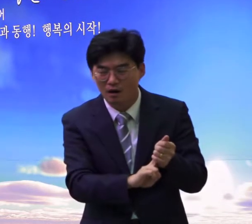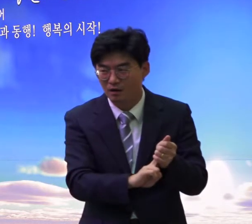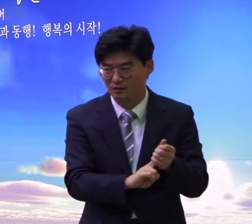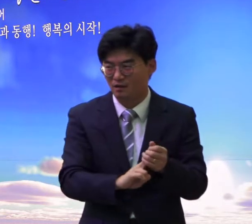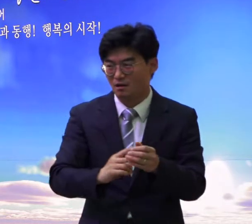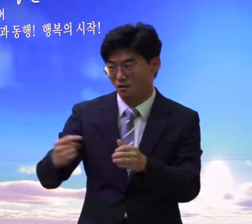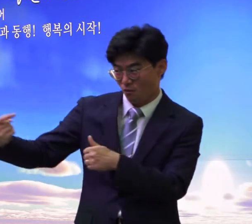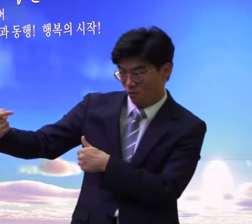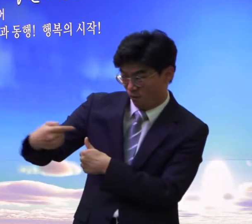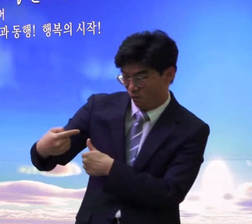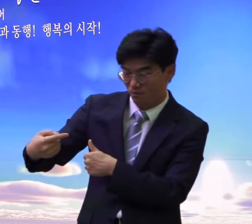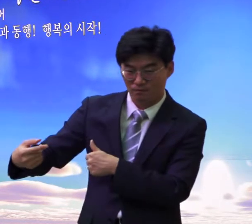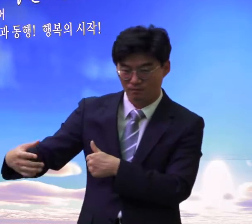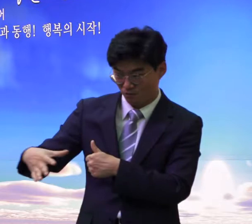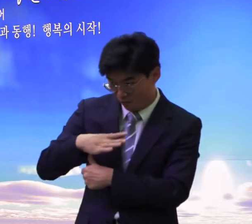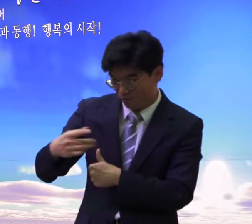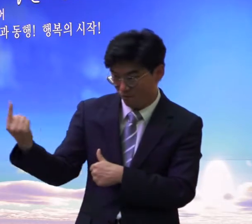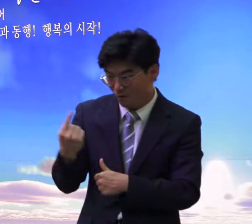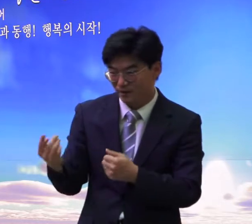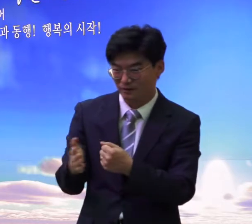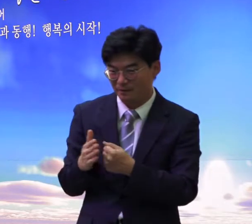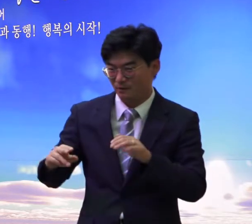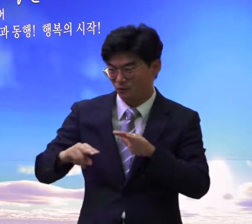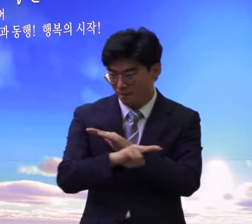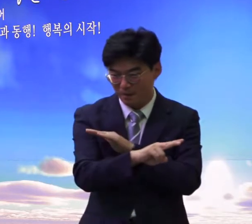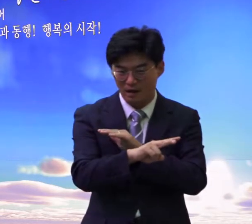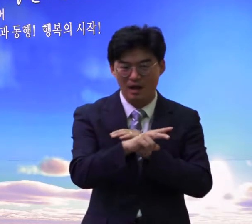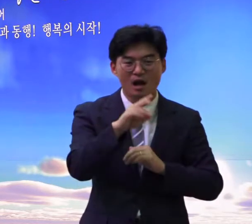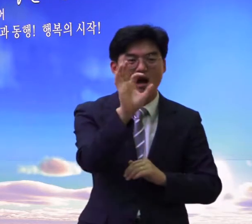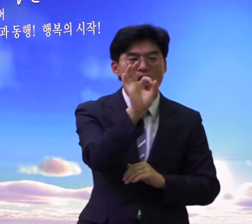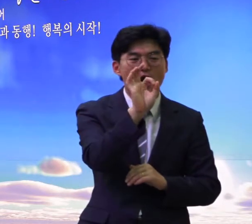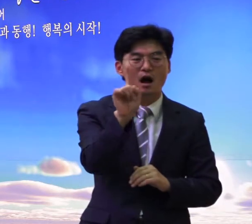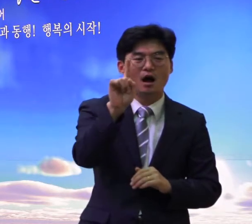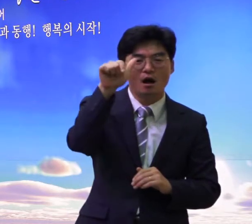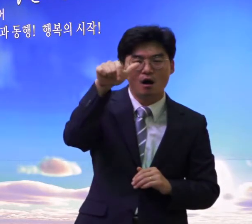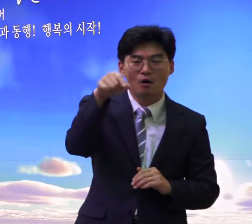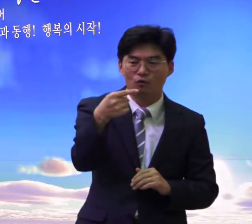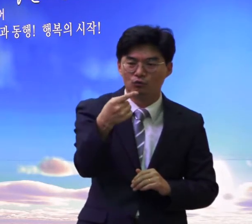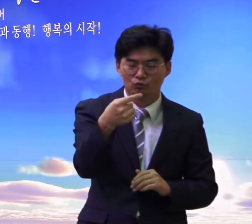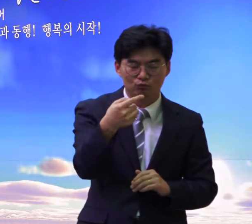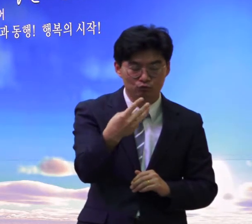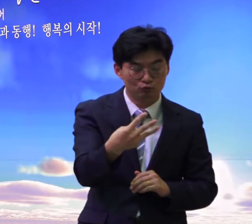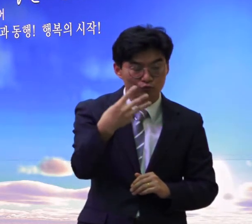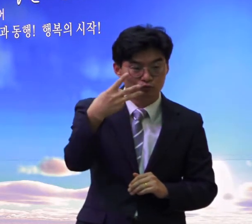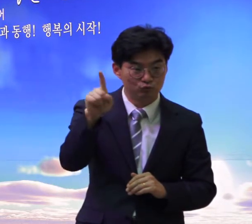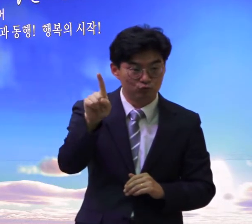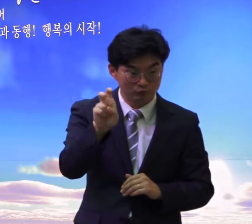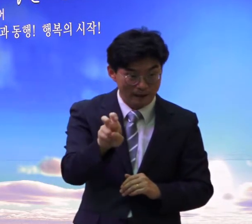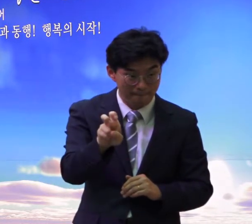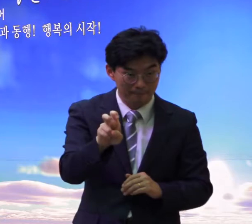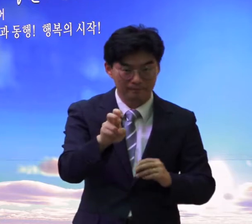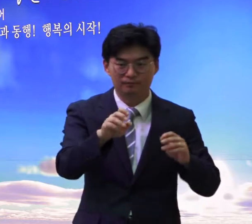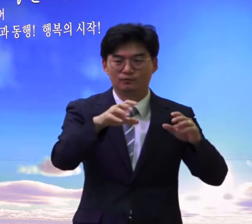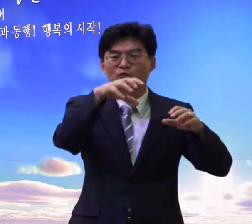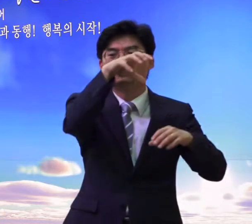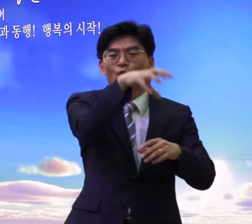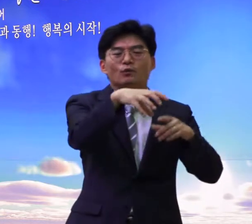지금 아둘람 굴이라는 곳에 가면, 아둘람이라는 곳에 가면 석회암 굴들이 굉장히 많이 있고, 그때